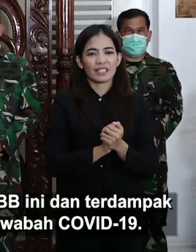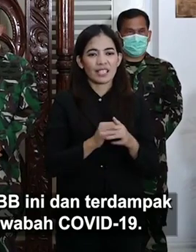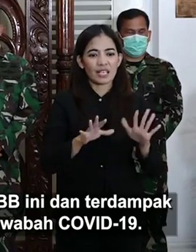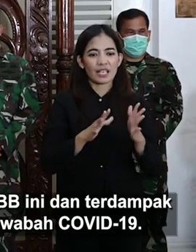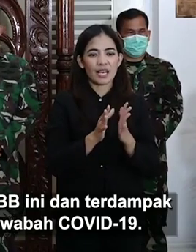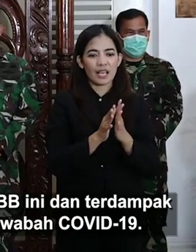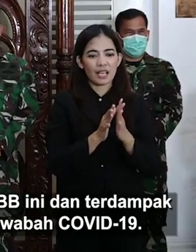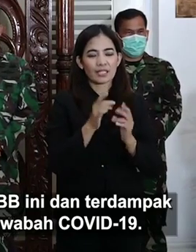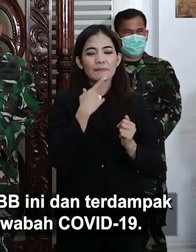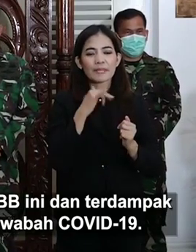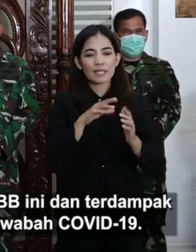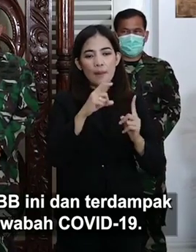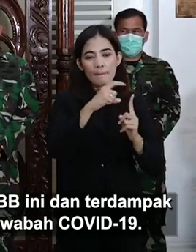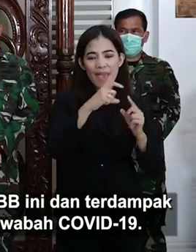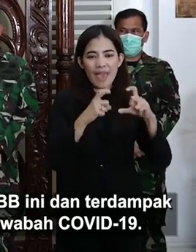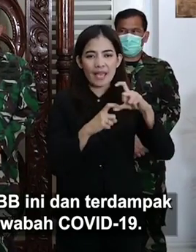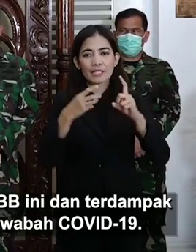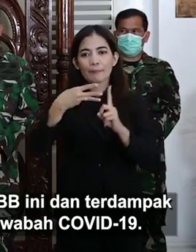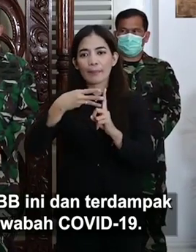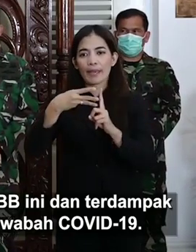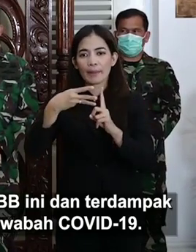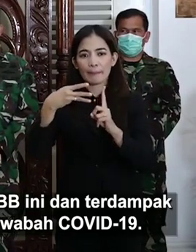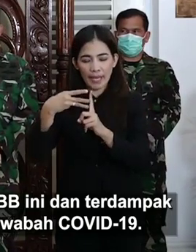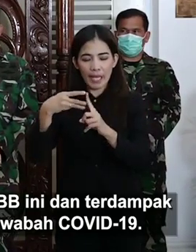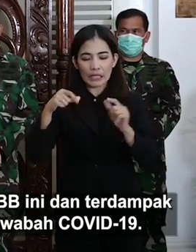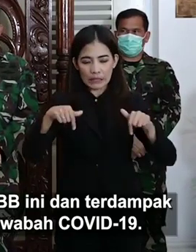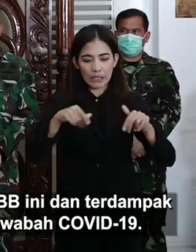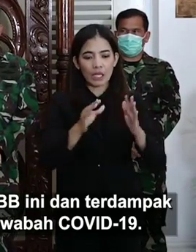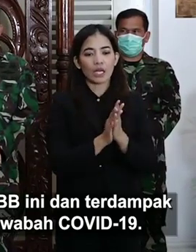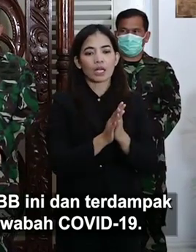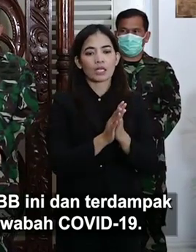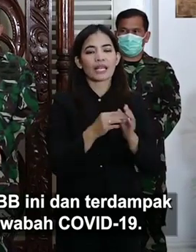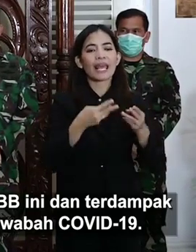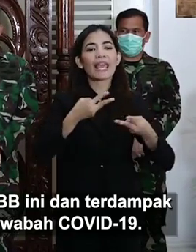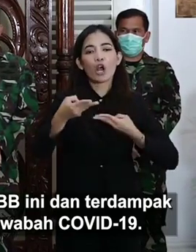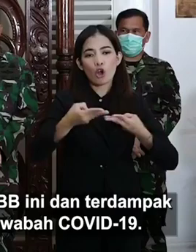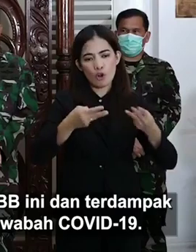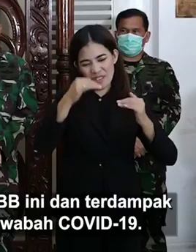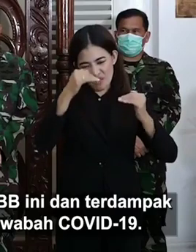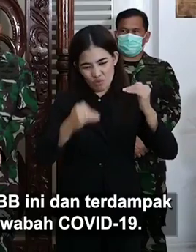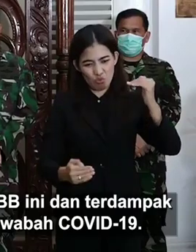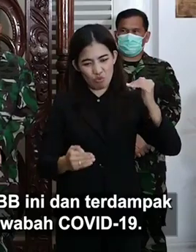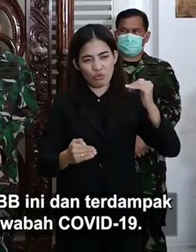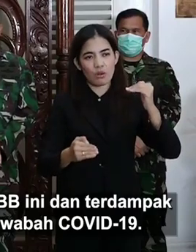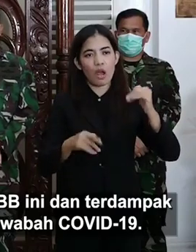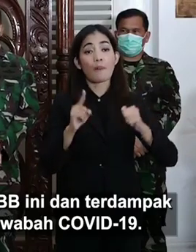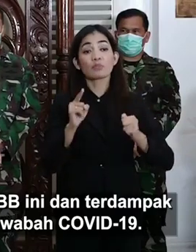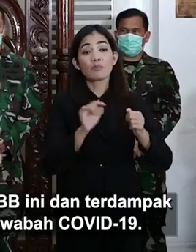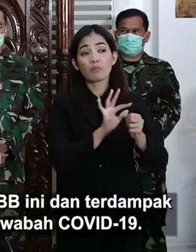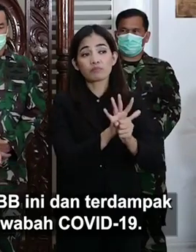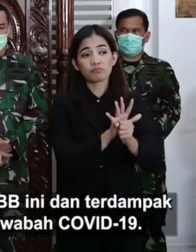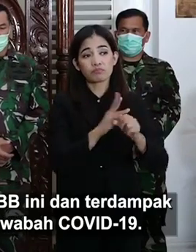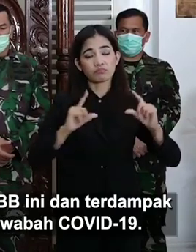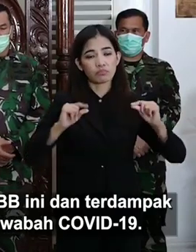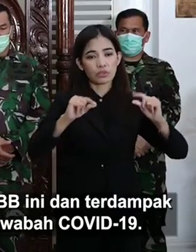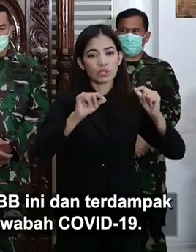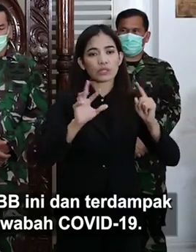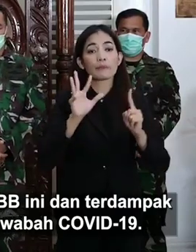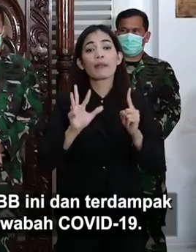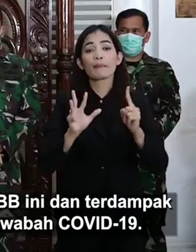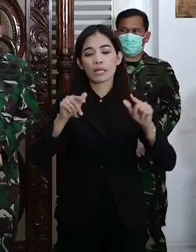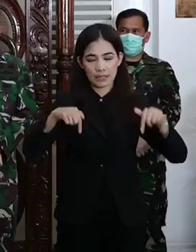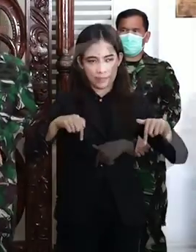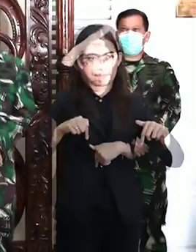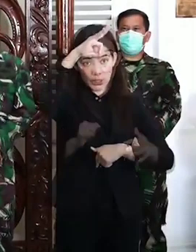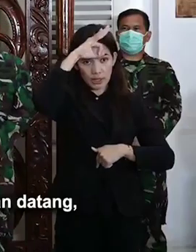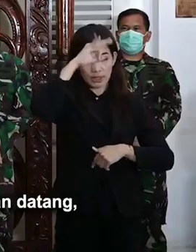ini dan yang terdampak atas kondisi perekonomian yang turun akibat wabah